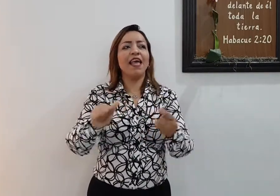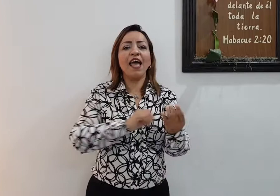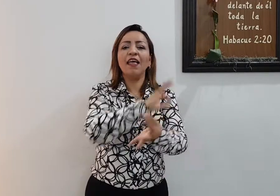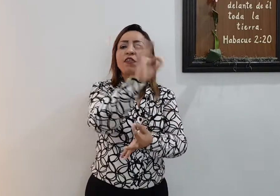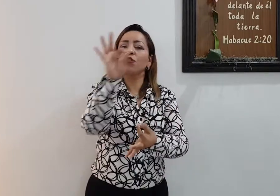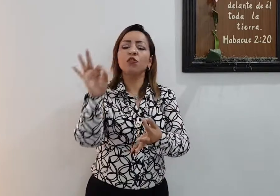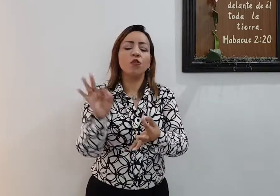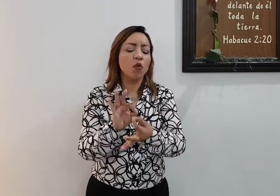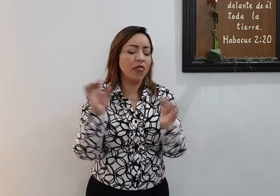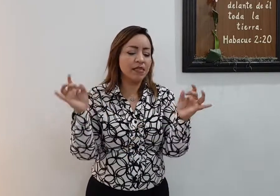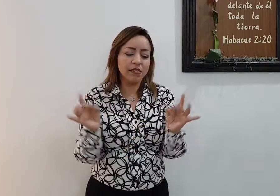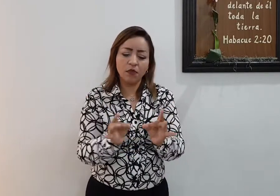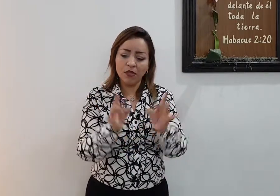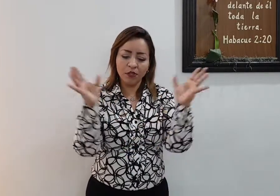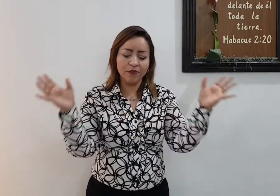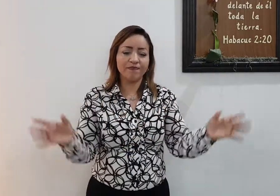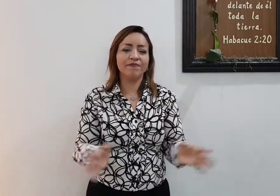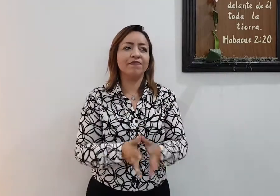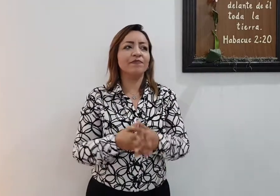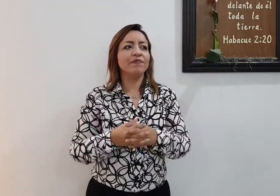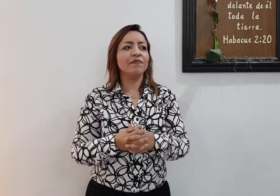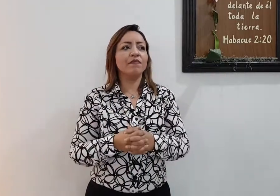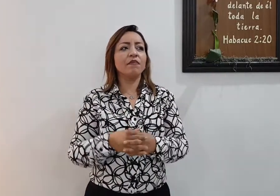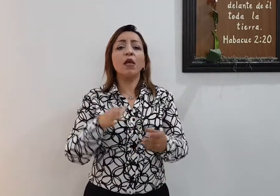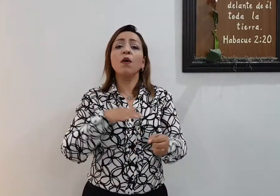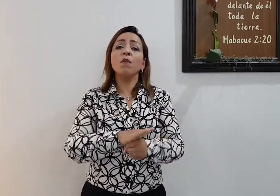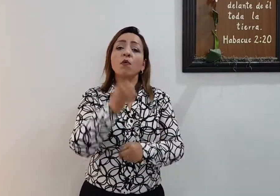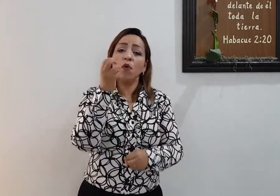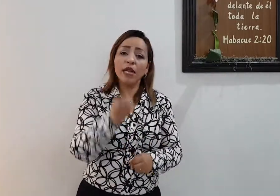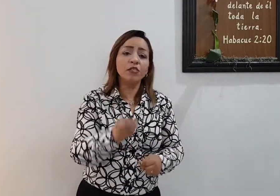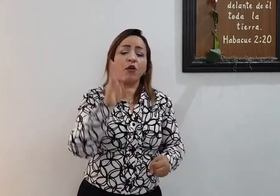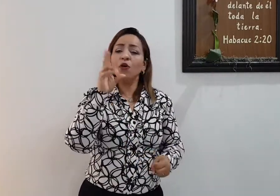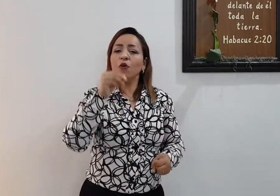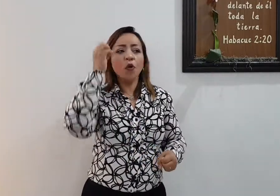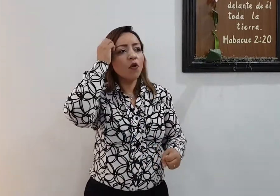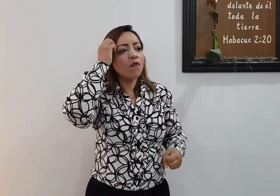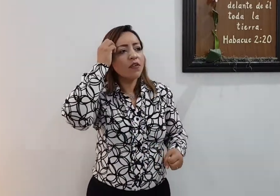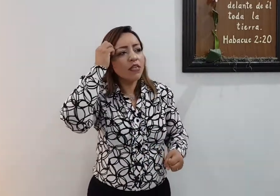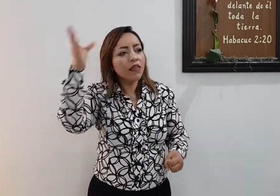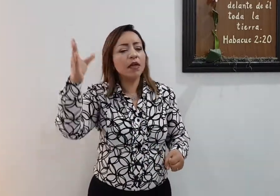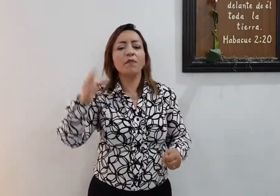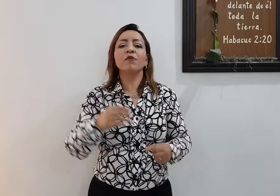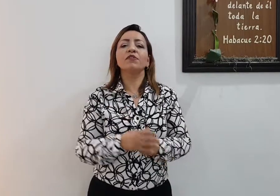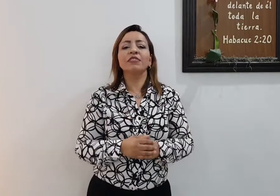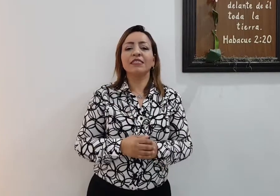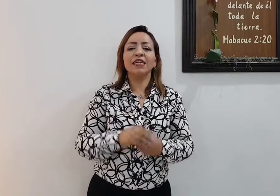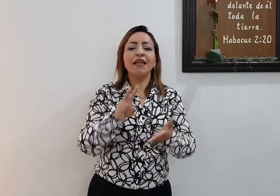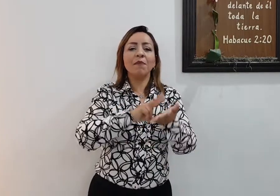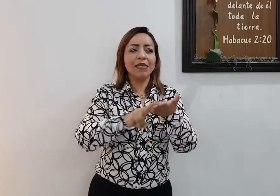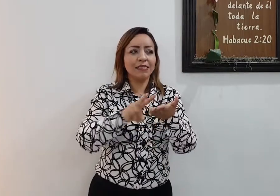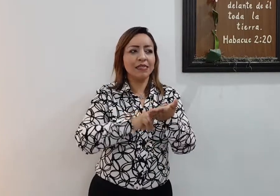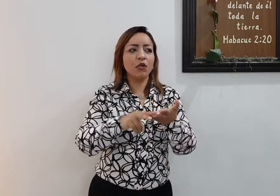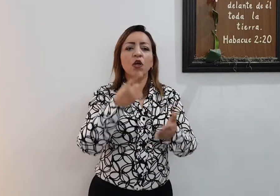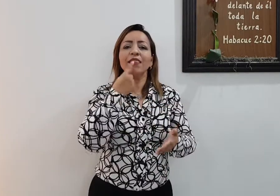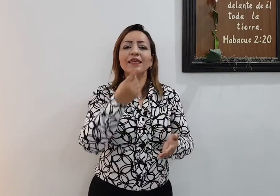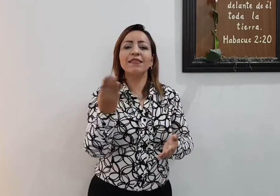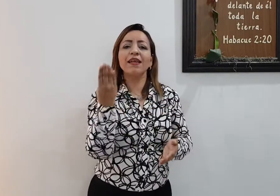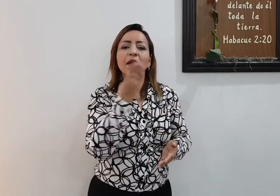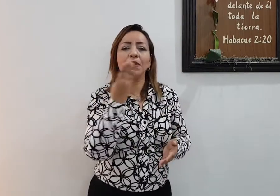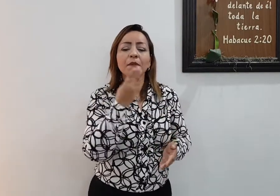Señor. Por eso no olvidemos nuestro texto, hermanos. Orad sin cesar, orad sin dejar